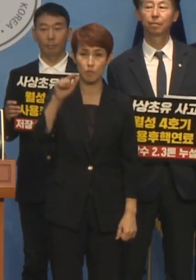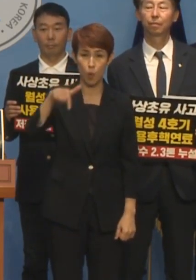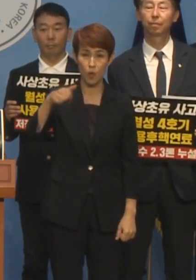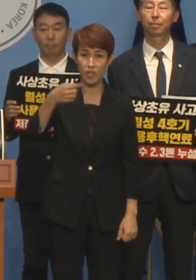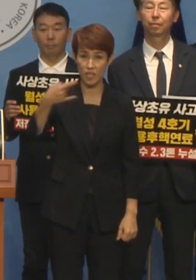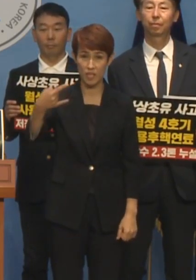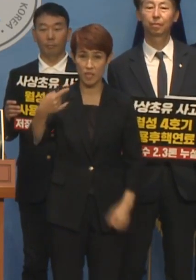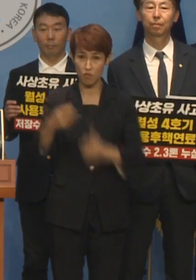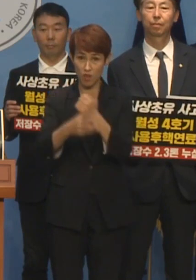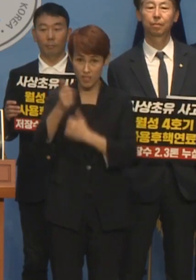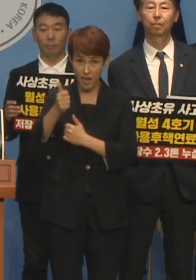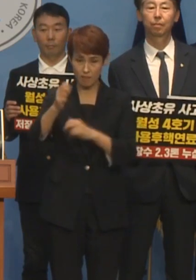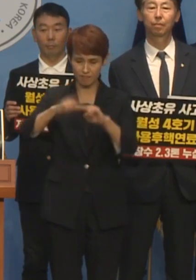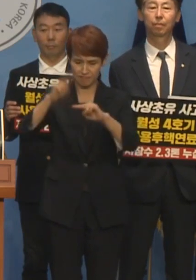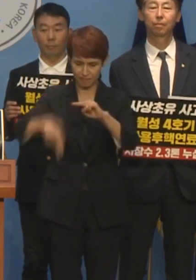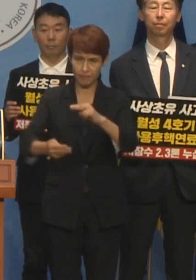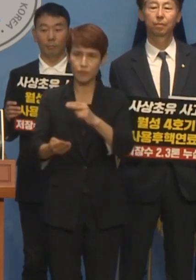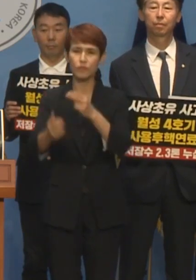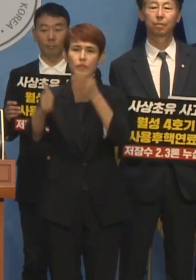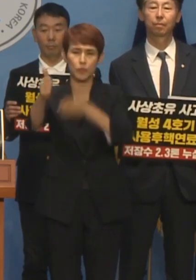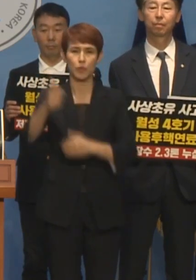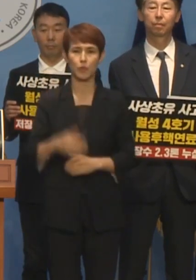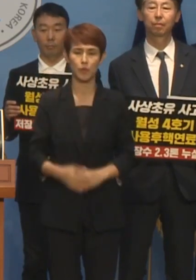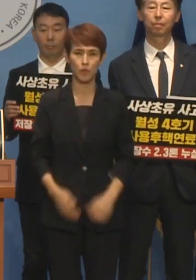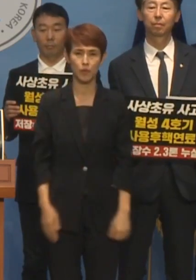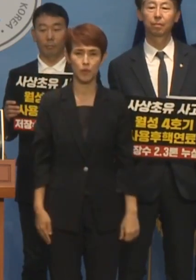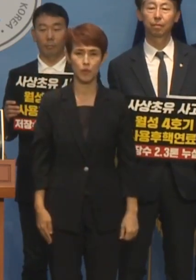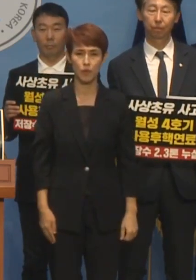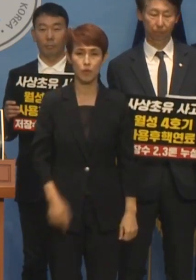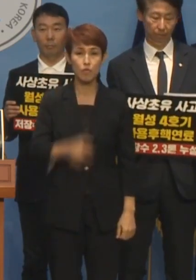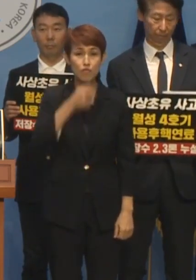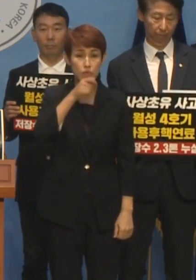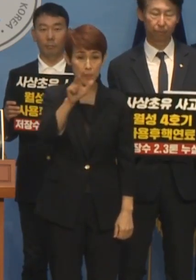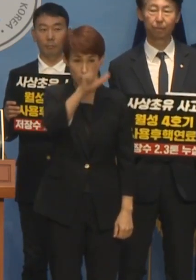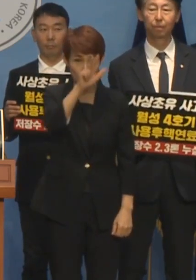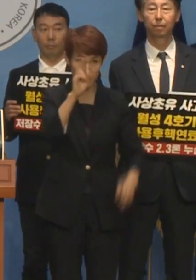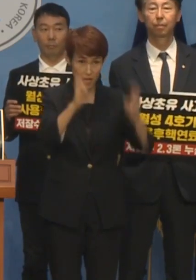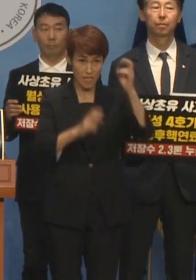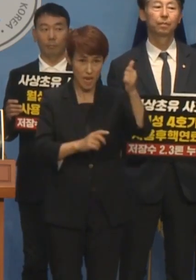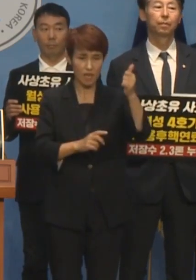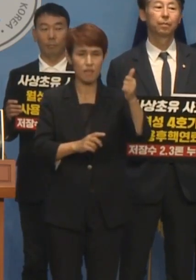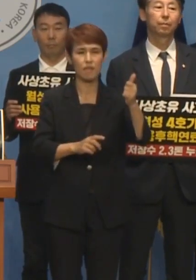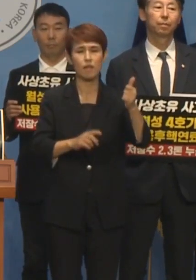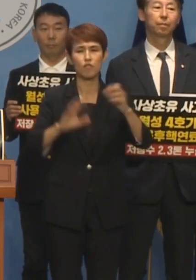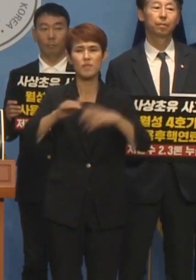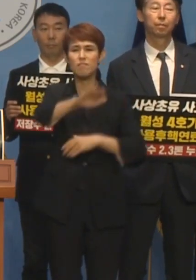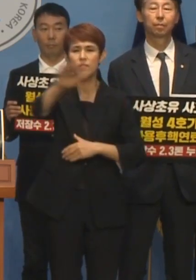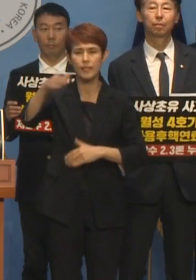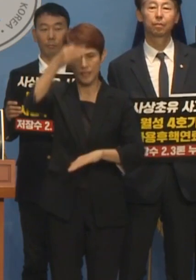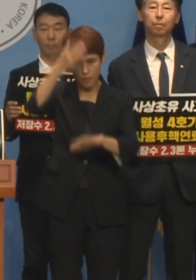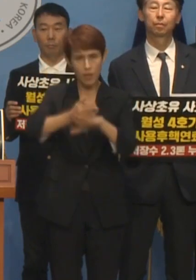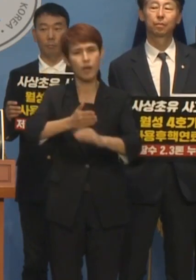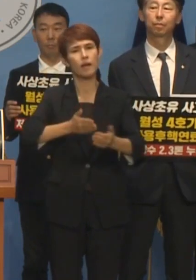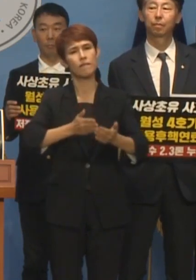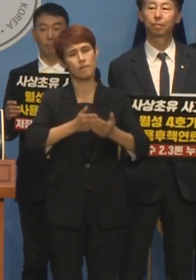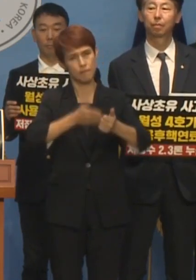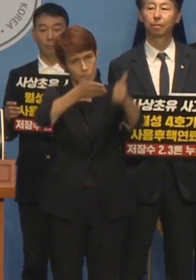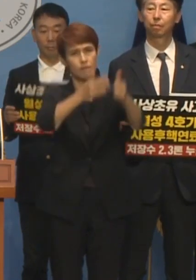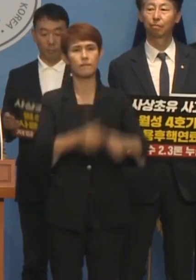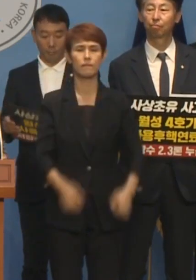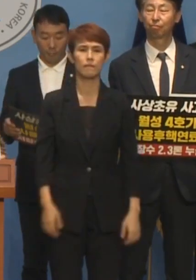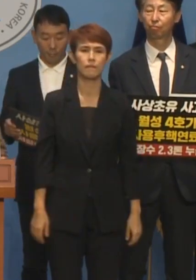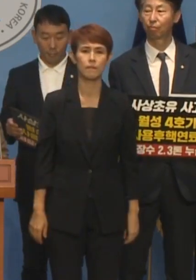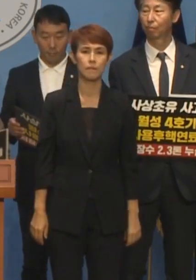사퇴하고 한수원 사장은 대국민 사과문 발표하고 그런 것부터 먼저 선행해야 된다고 생각합니다.